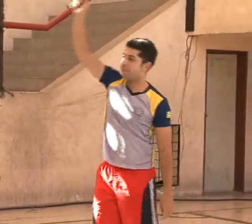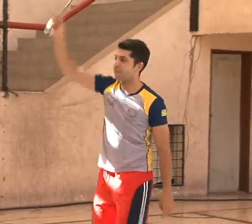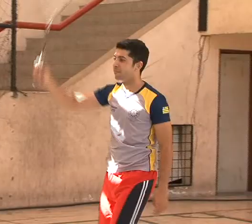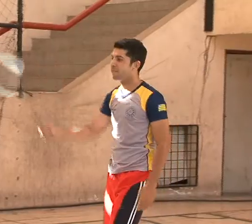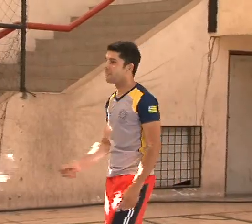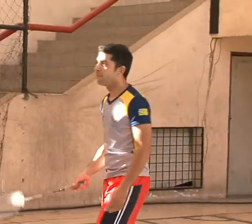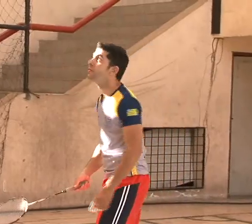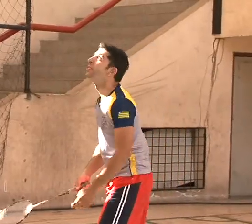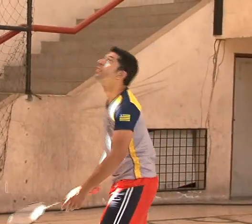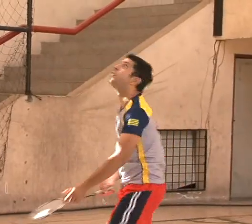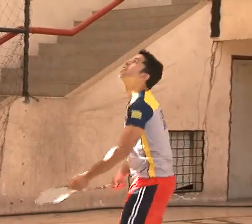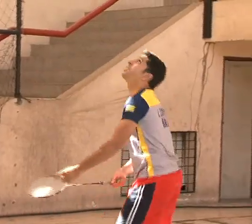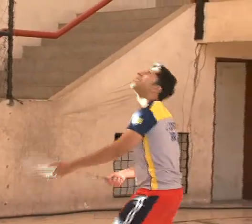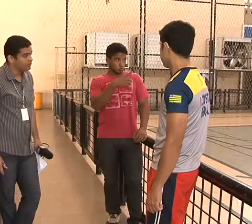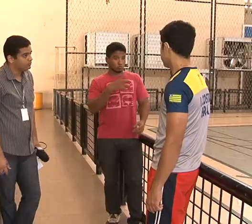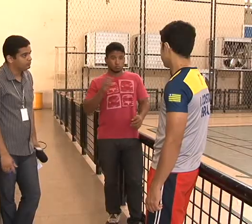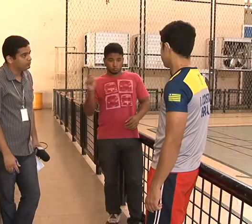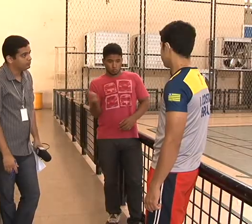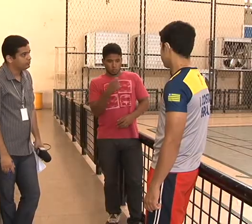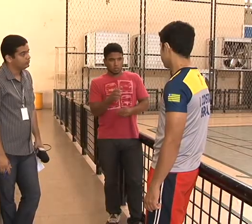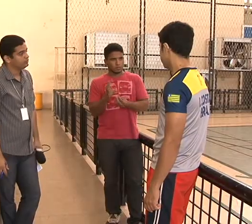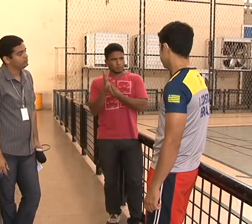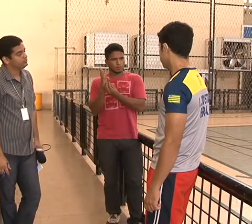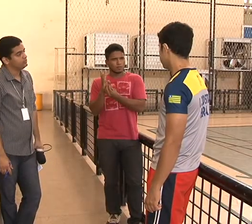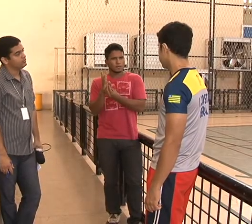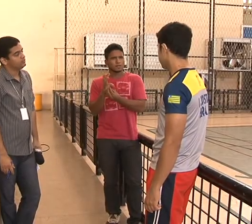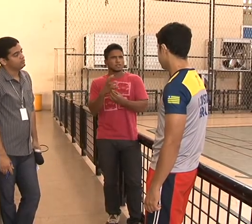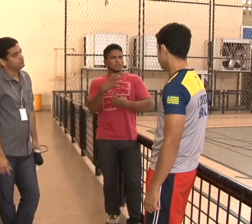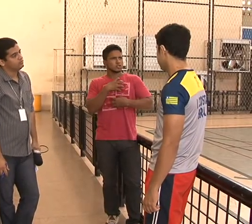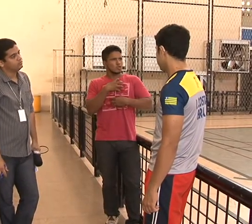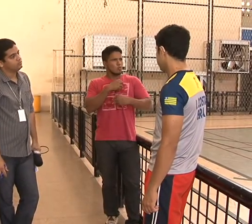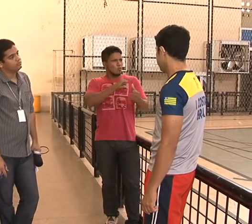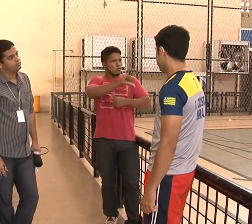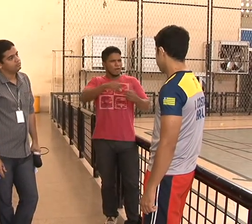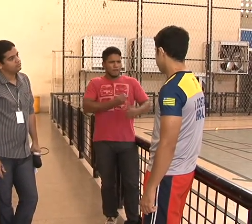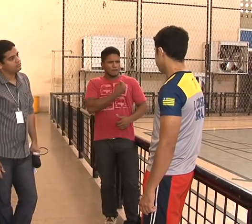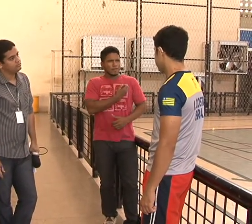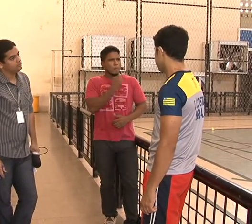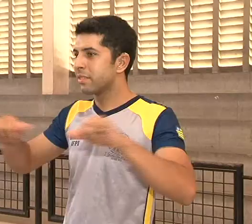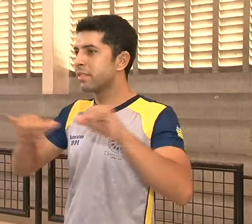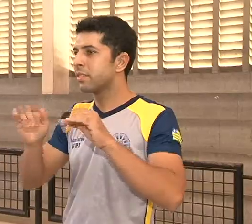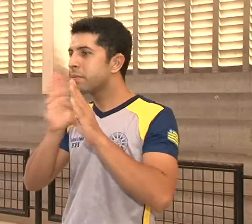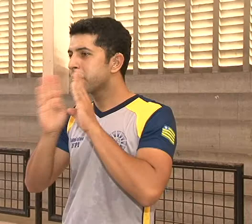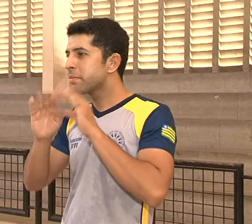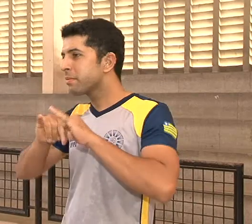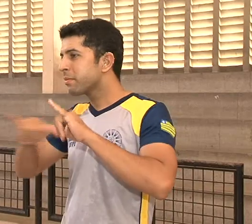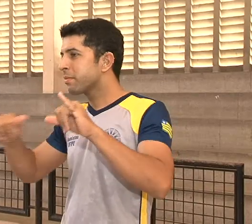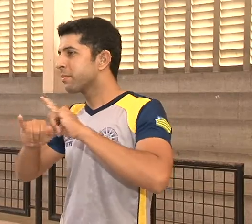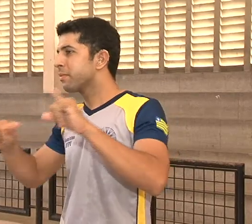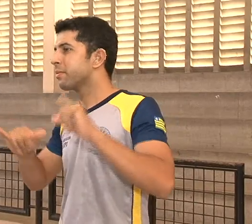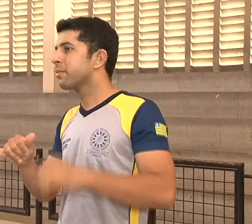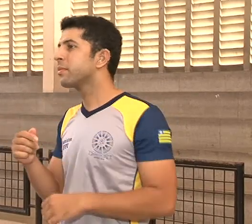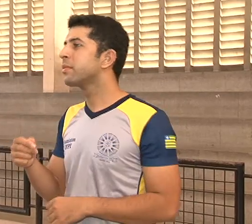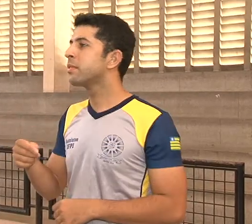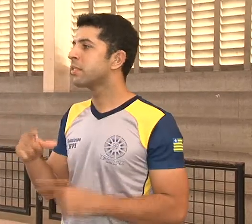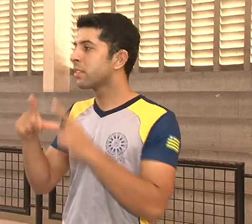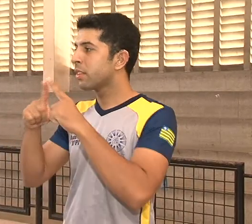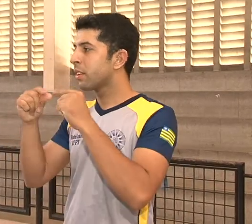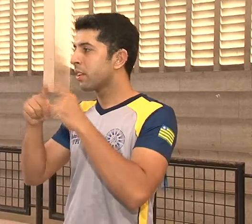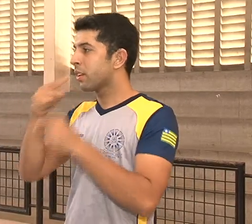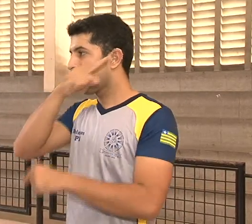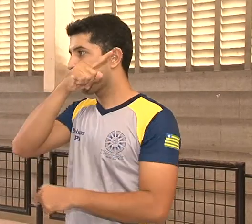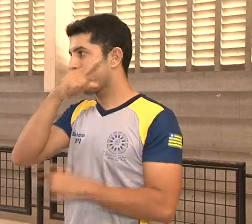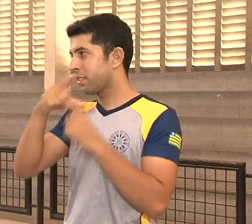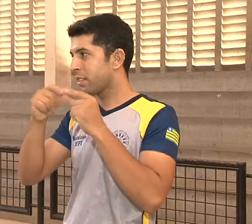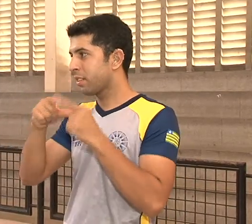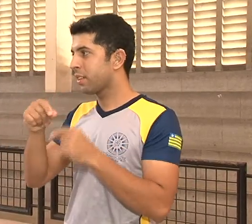alto do pódio. Depois do ouro, agora o foco é participar do Campeonato Mundial. Aí ele avisou para os amigos no Facebook